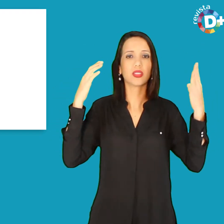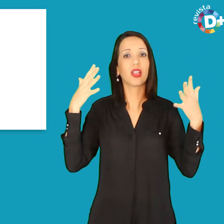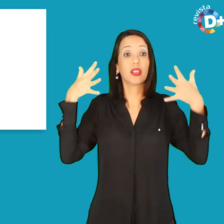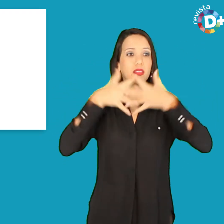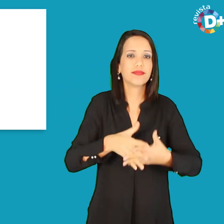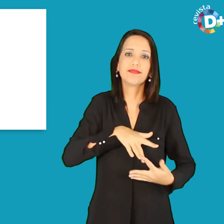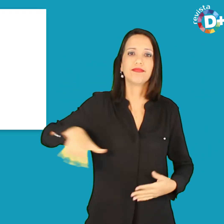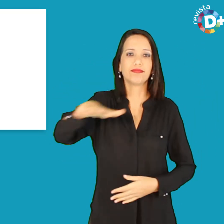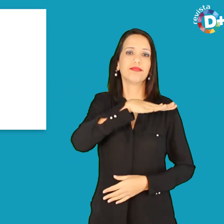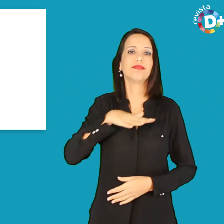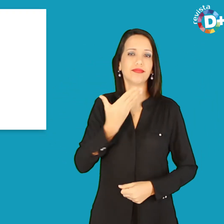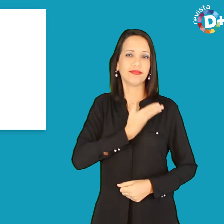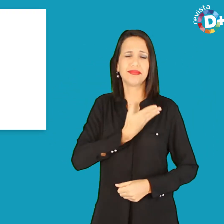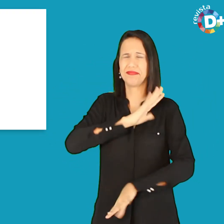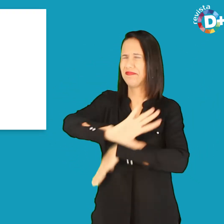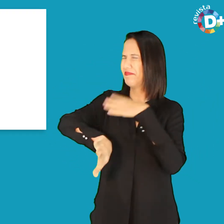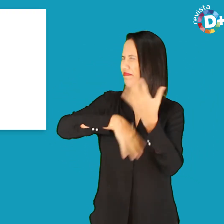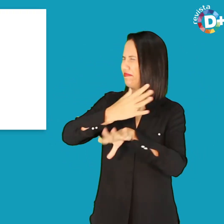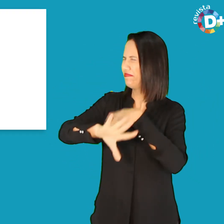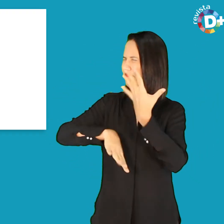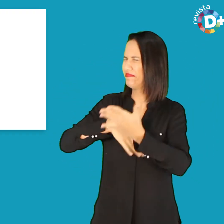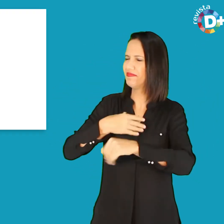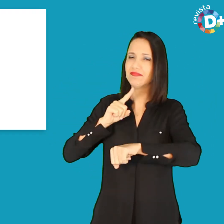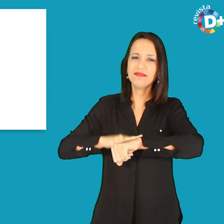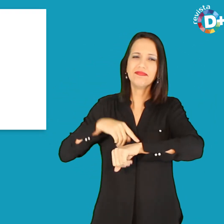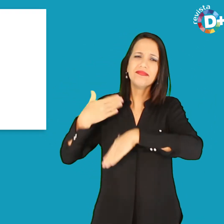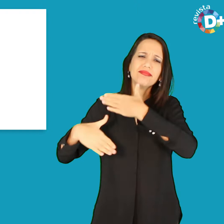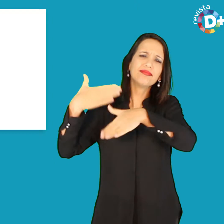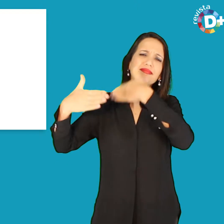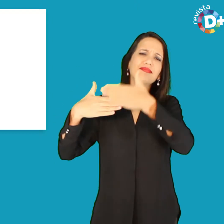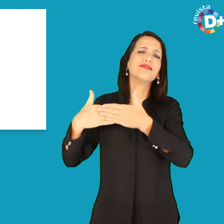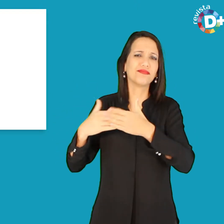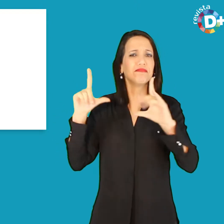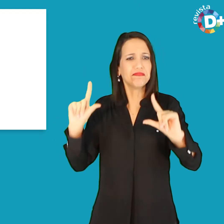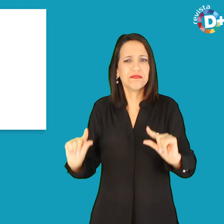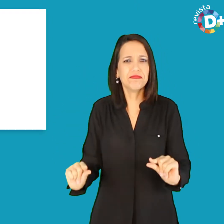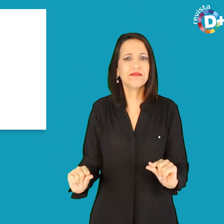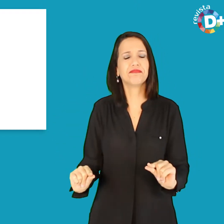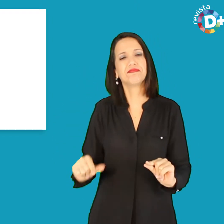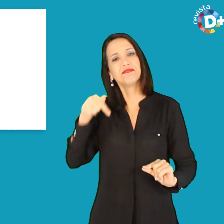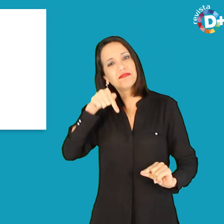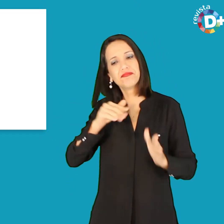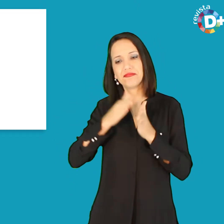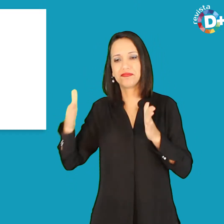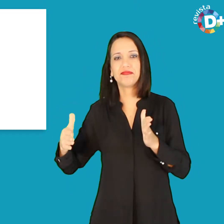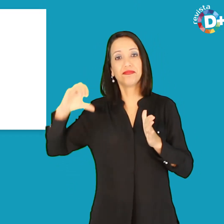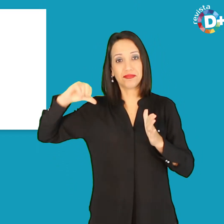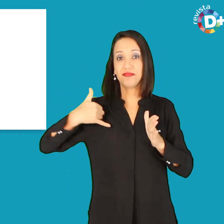demais. Era uma bagunça, mas com o tempo foi diminuindo. Entre os 7 e os 9 anos, começou